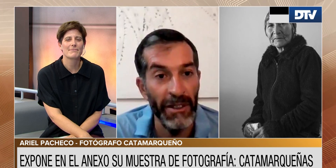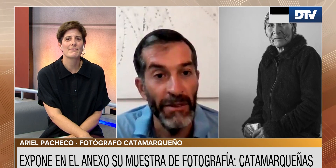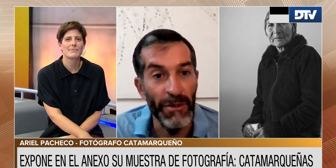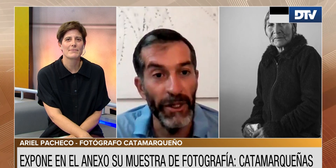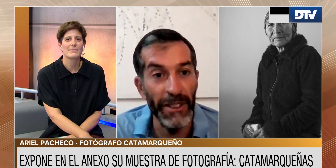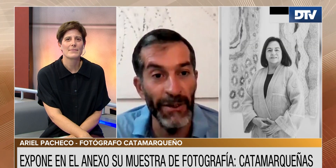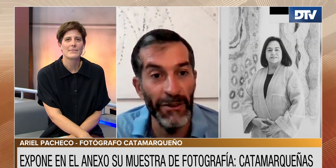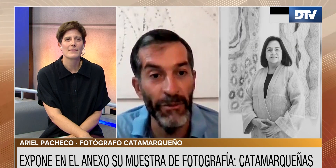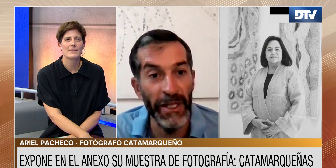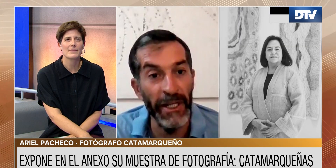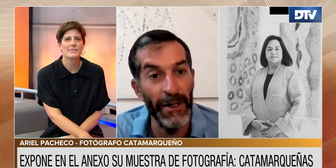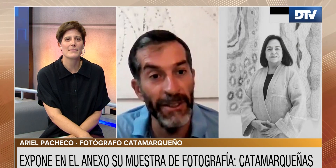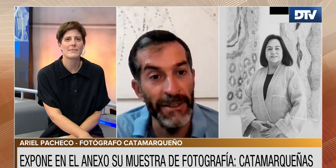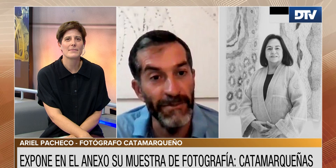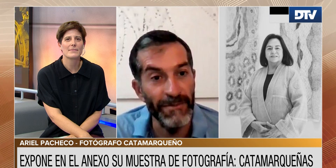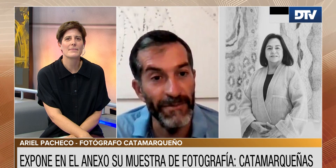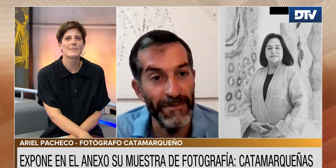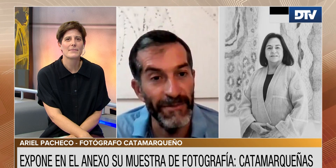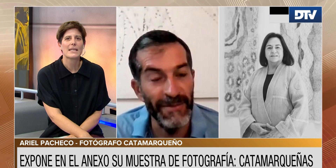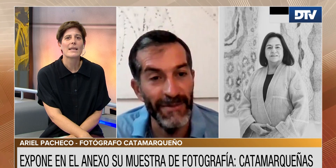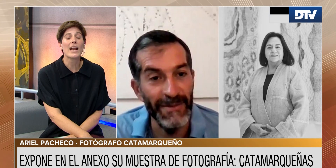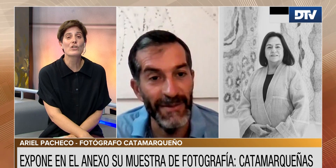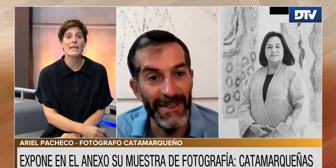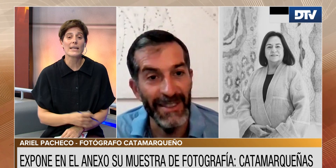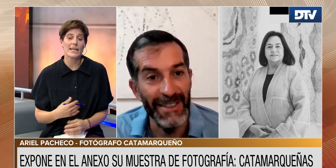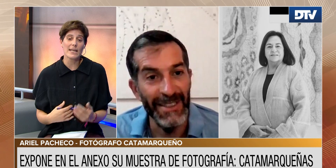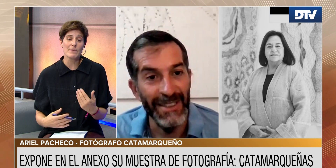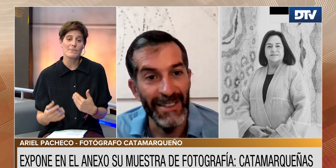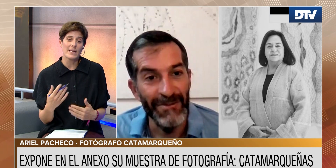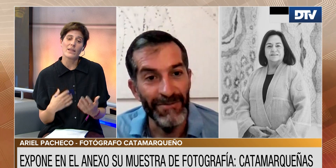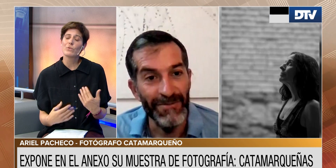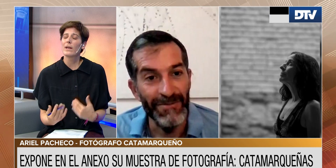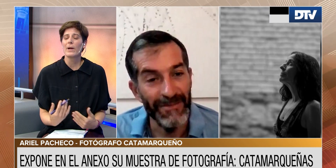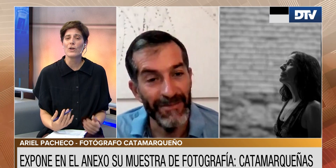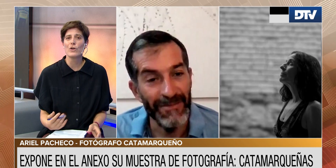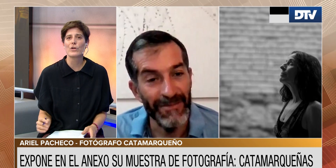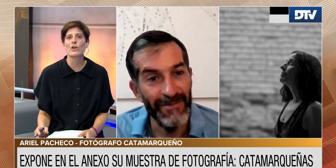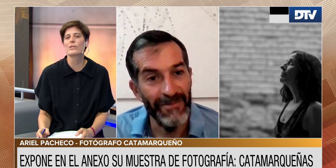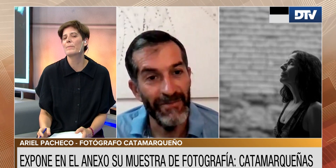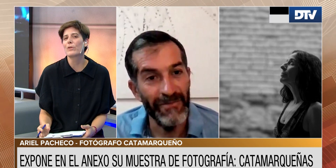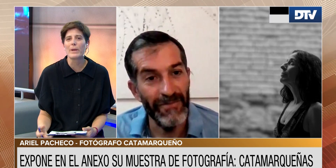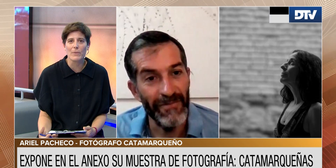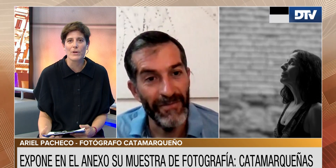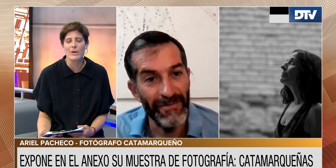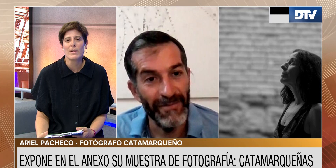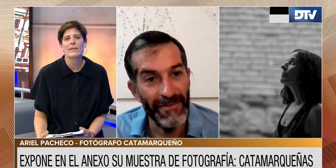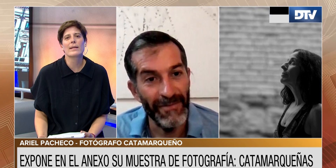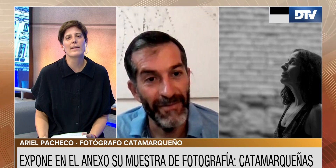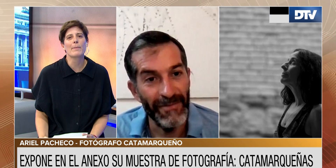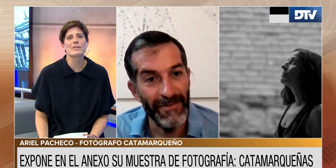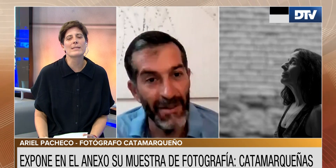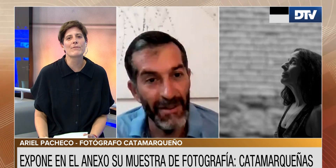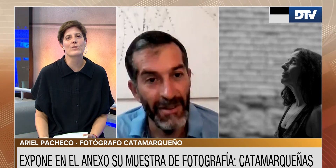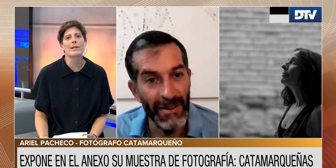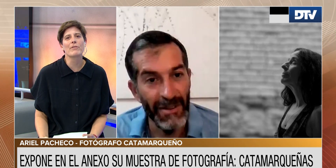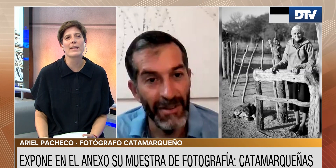me brindaba, me generaba. Claro, o sea que venís de un trabajo de conocimiento previo de